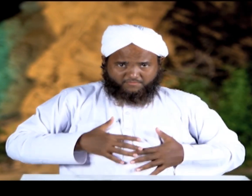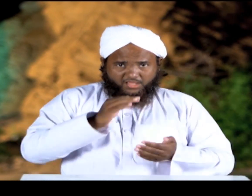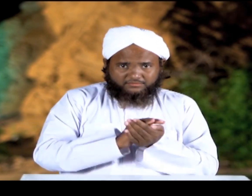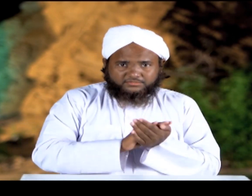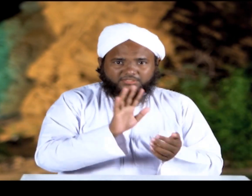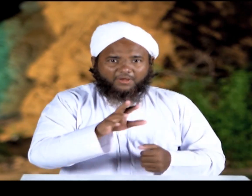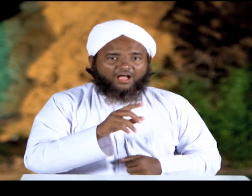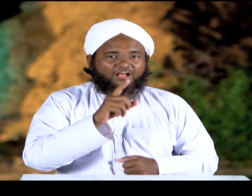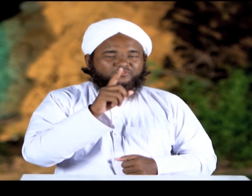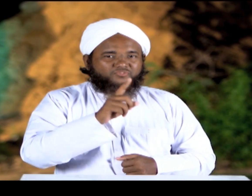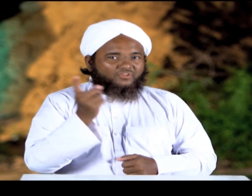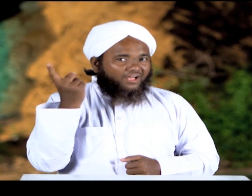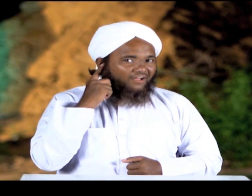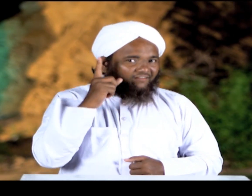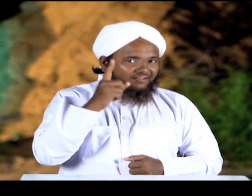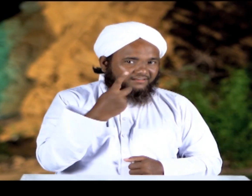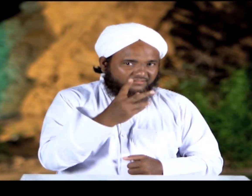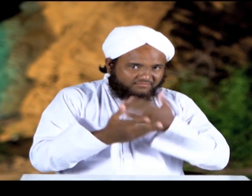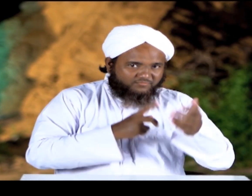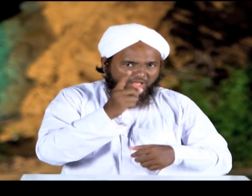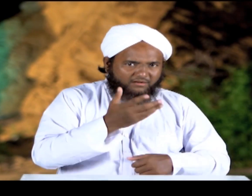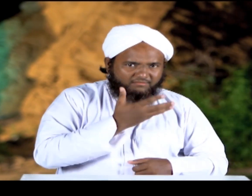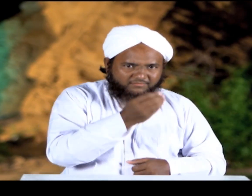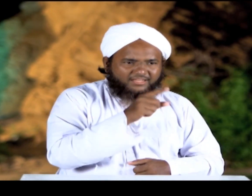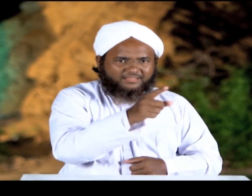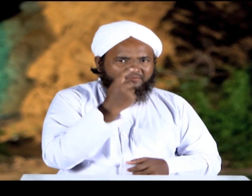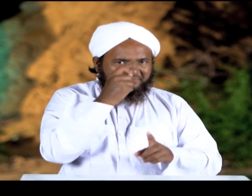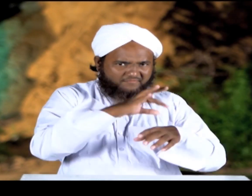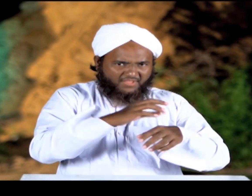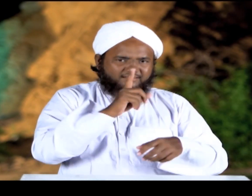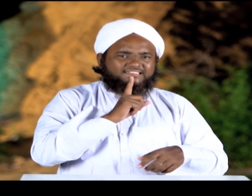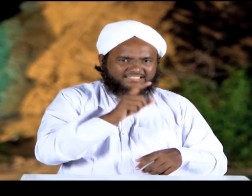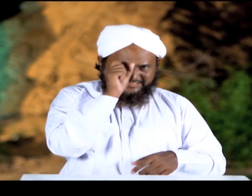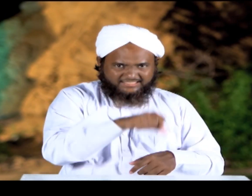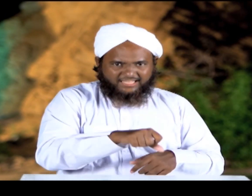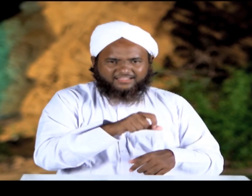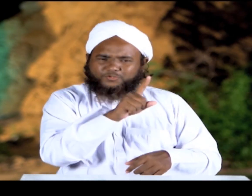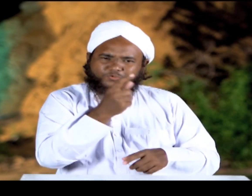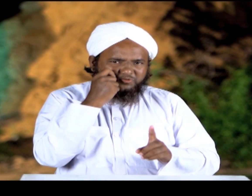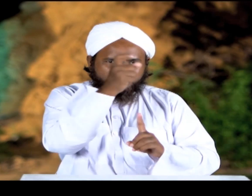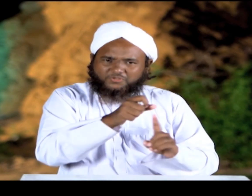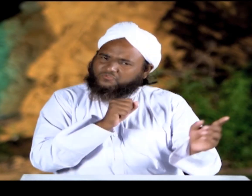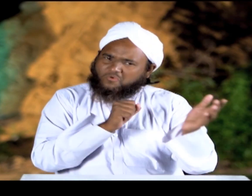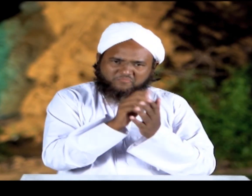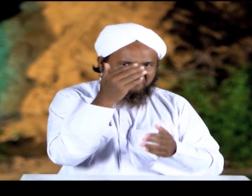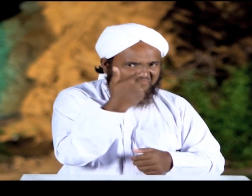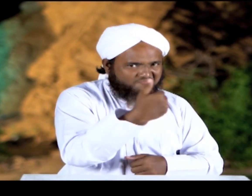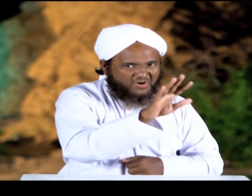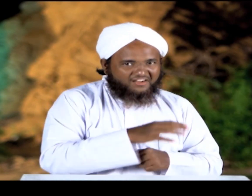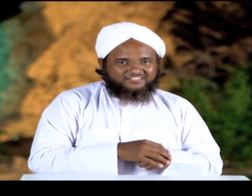سے آواز آئی، صدق عبدی قد غفرت لہ، یعنی میرا بندہ سچ کہتا ہے، بے شک میں نے اسے بخش دیا۔ اللہ پاک ہمیں